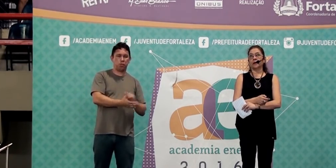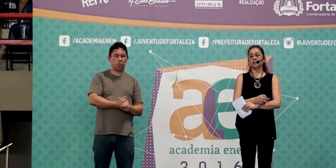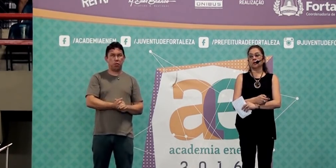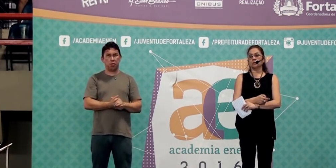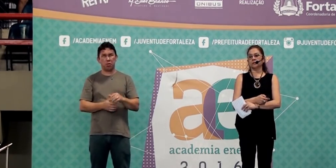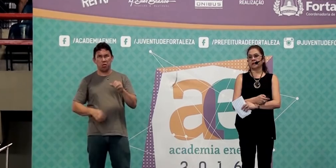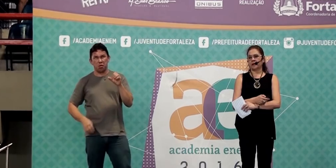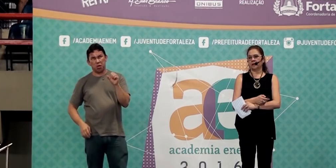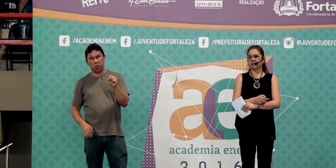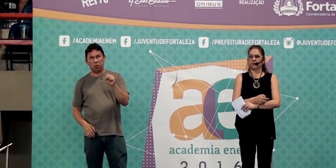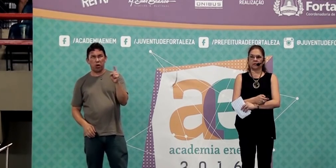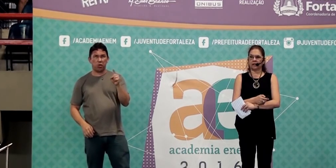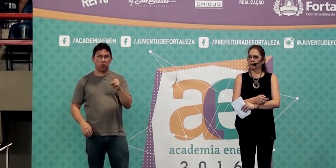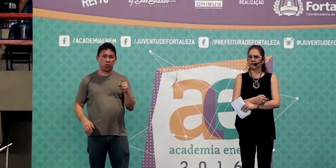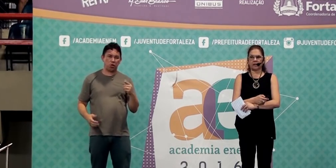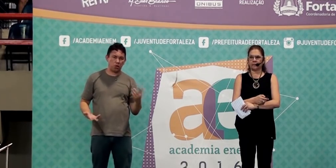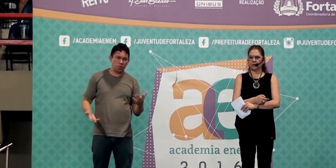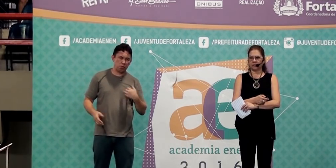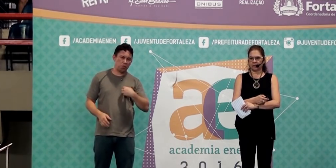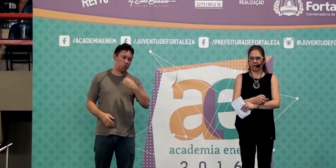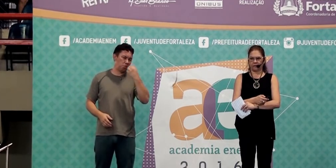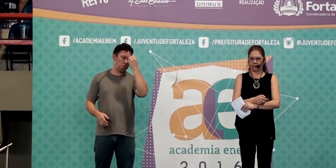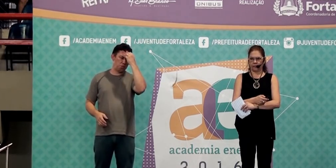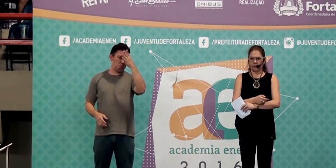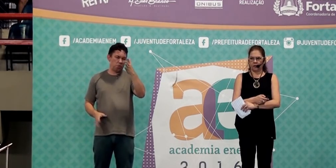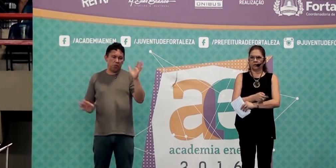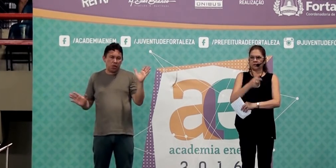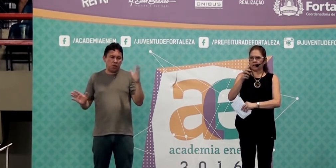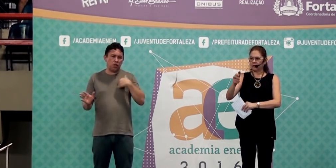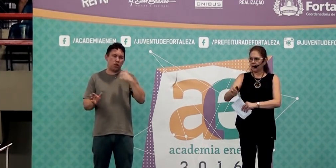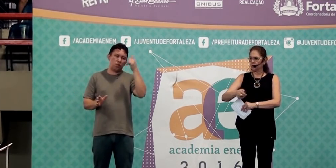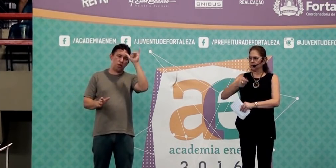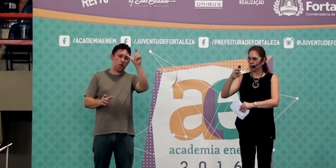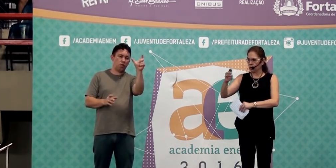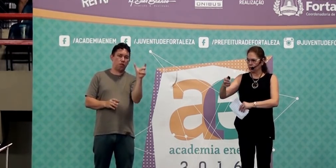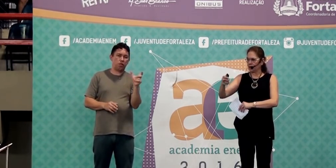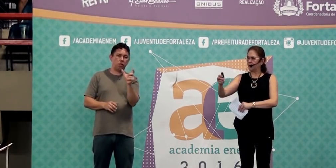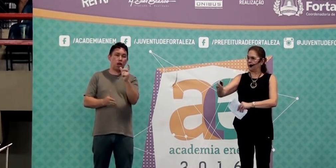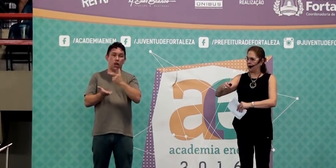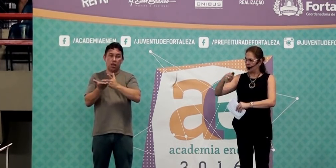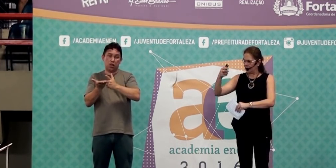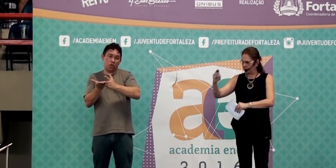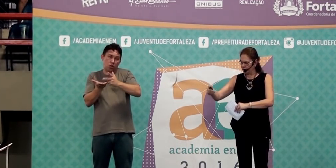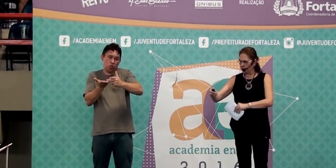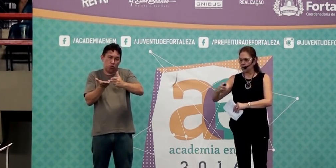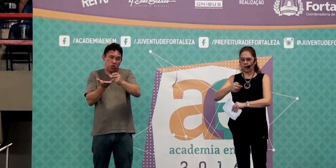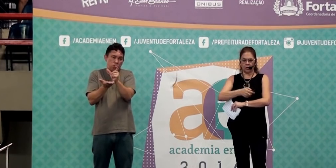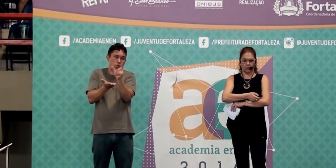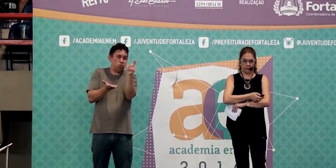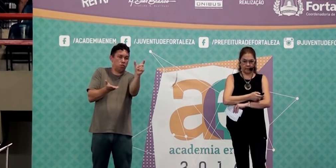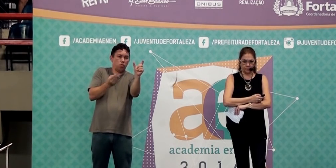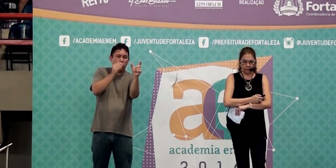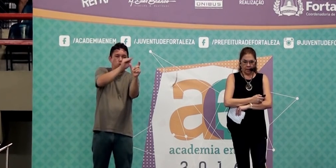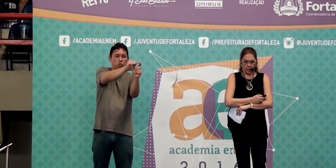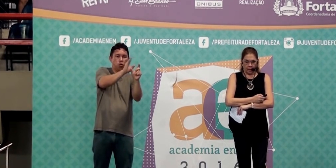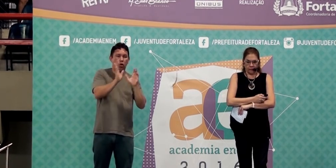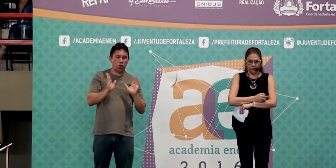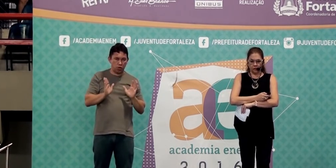deslizamento é com S ou com Z? Se você não sabe, não escreva. Você dê o sinônimo daquela palavra e